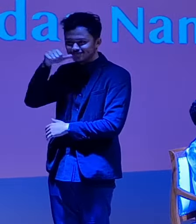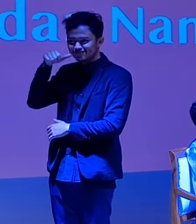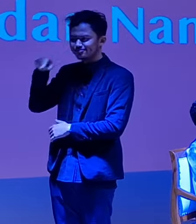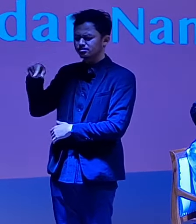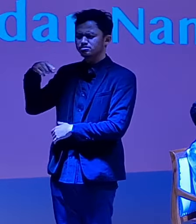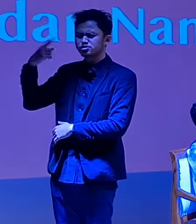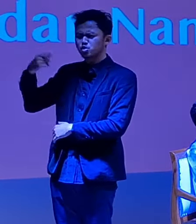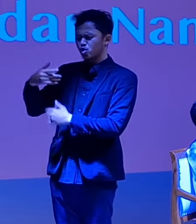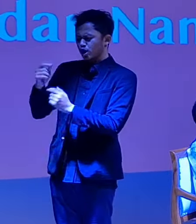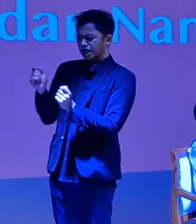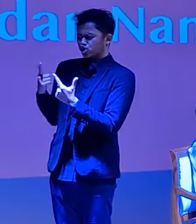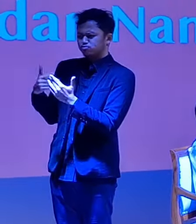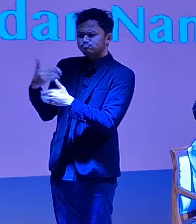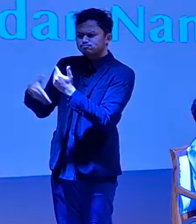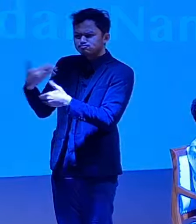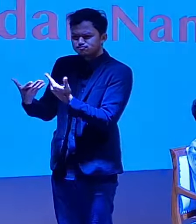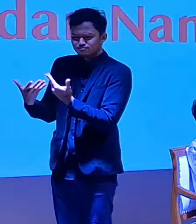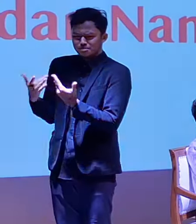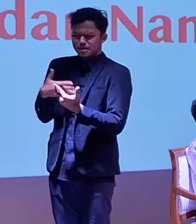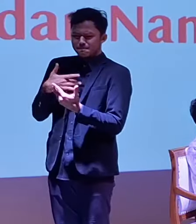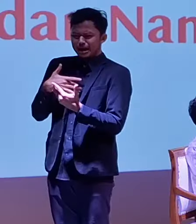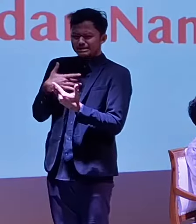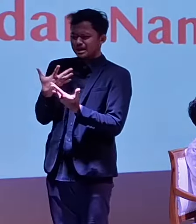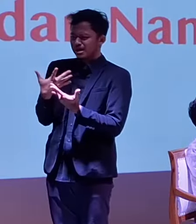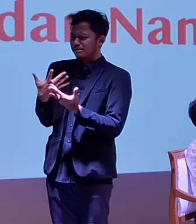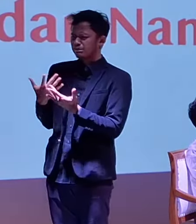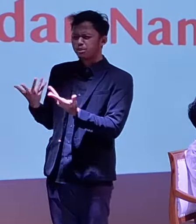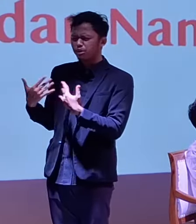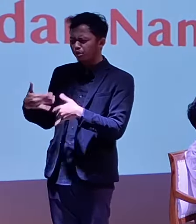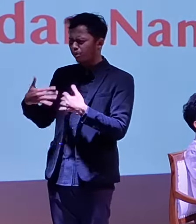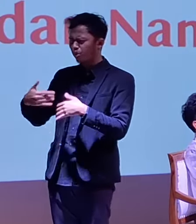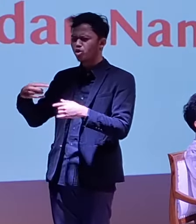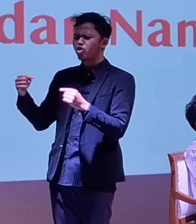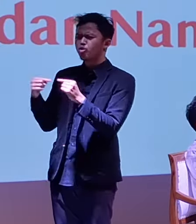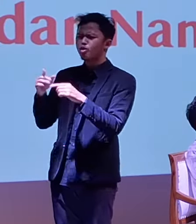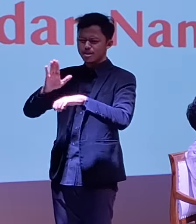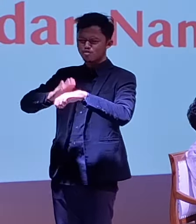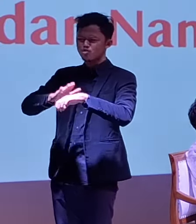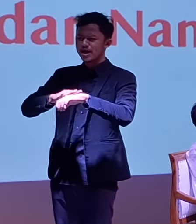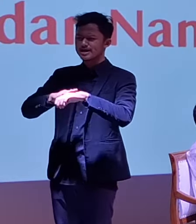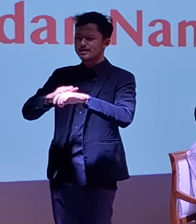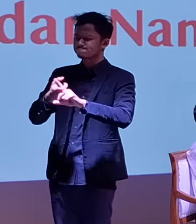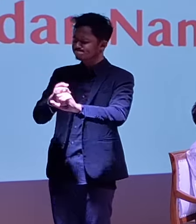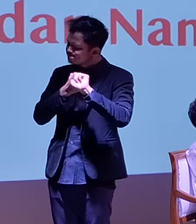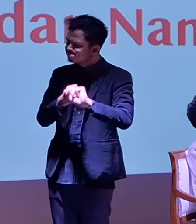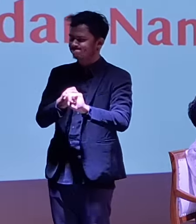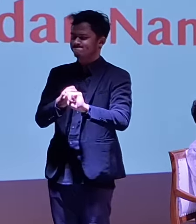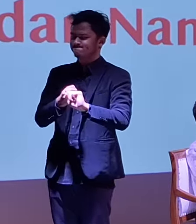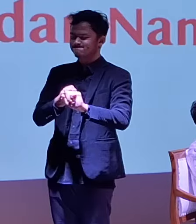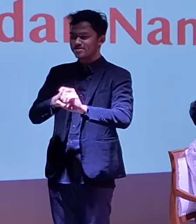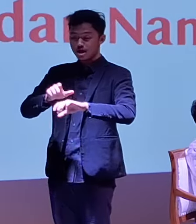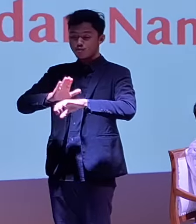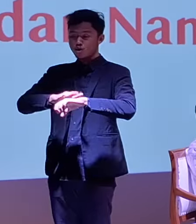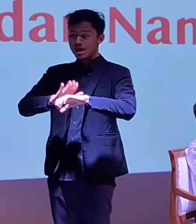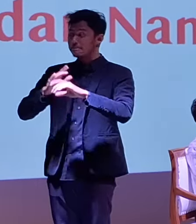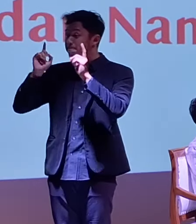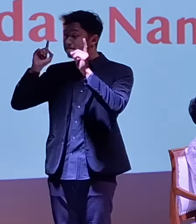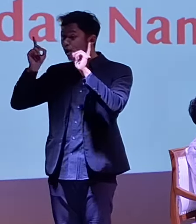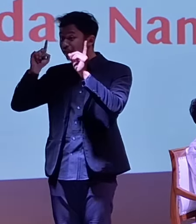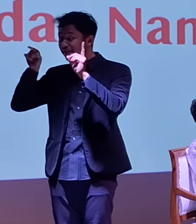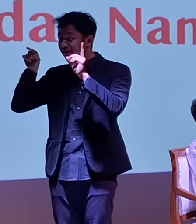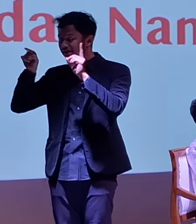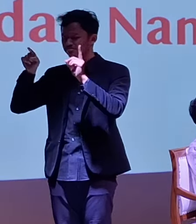itu tidak jauh-jauh, bahkan sangat kental dengan urusan kebudayaan. Kebudayaan itu kan, ya politik juga bagian